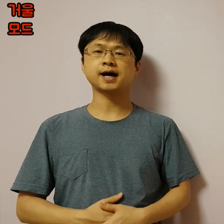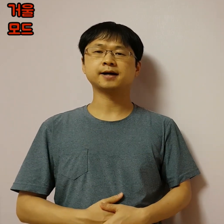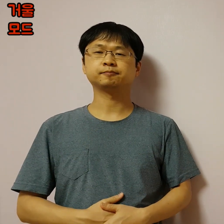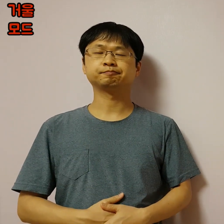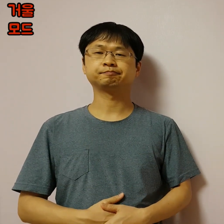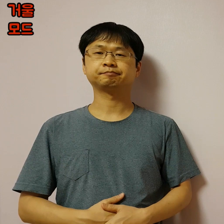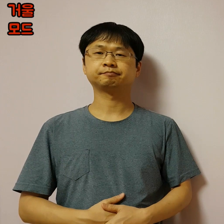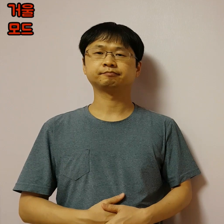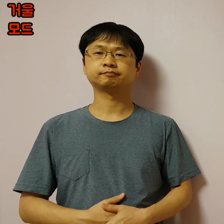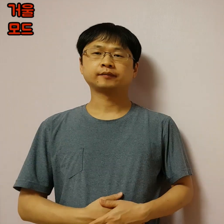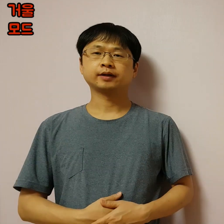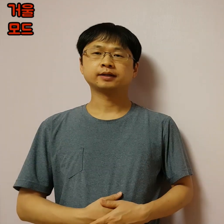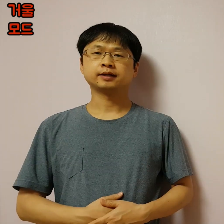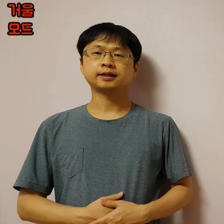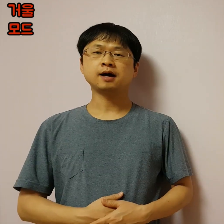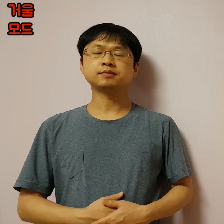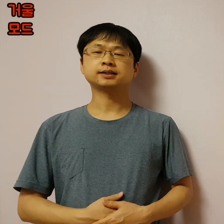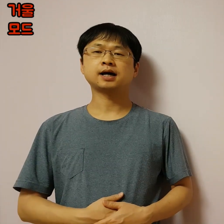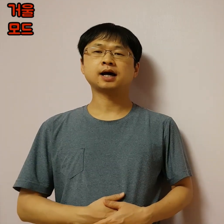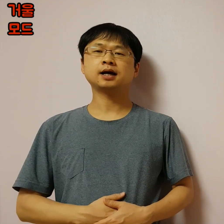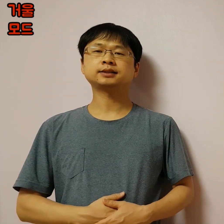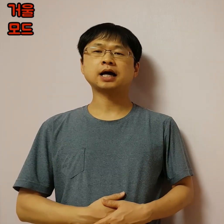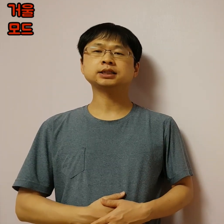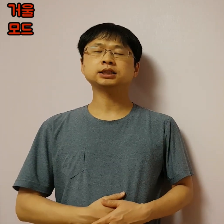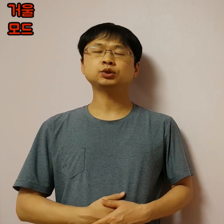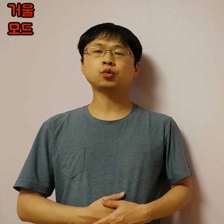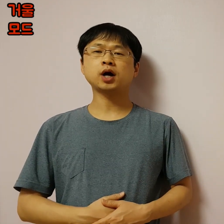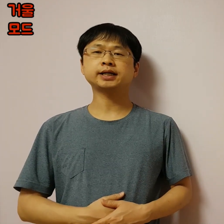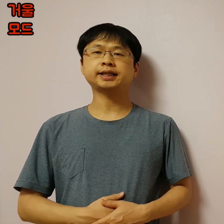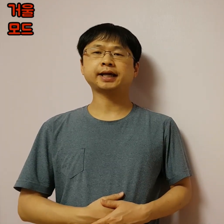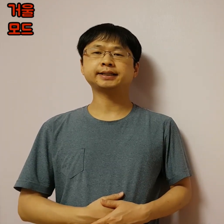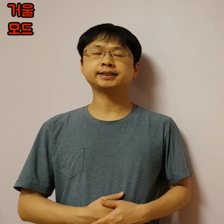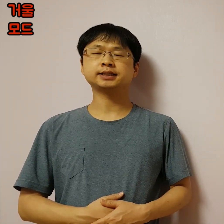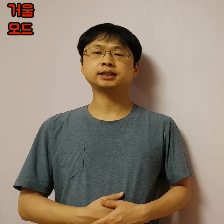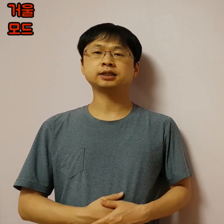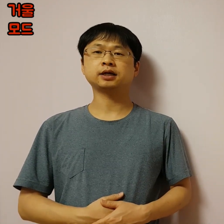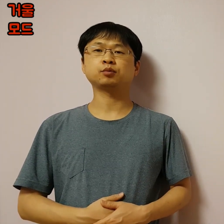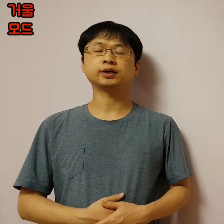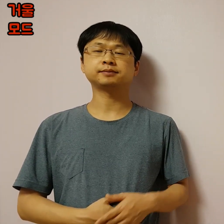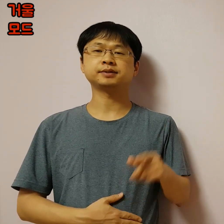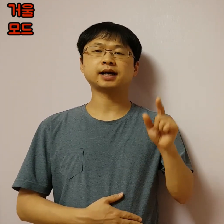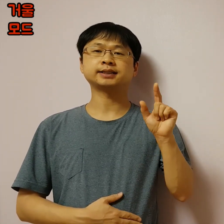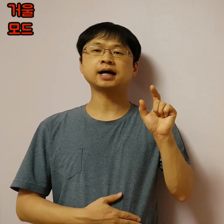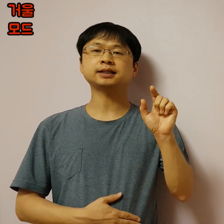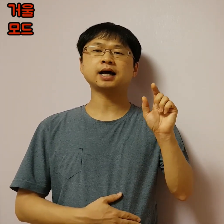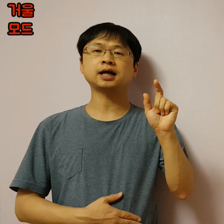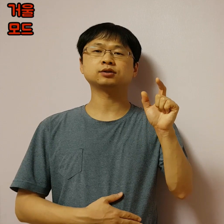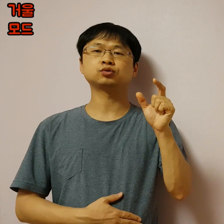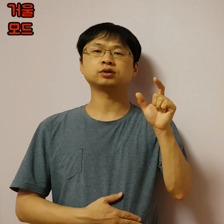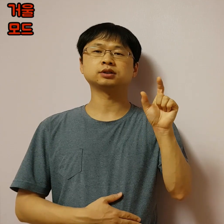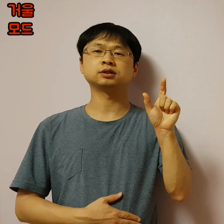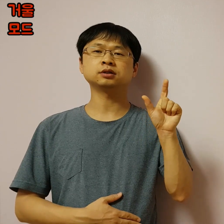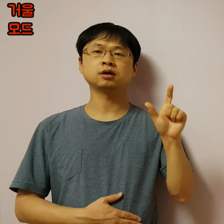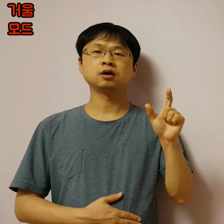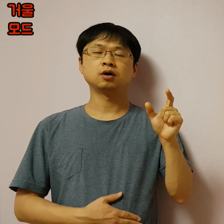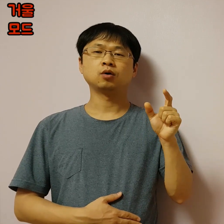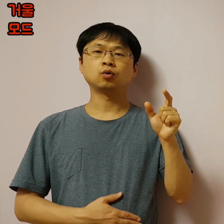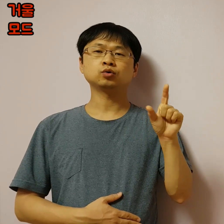됩니다. 다음 가사 작은 조각이 되겠지 해보겠습니다. 작다라는 소는